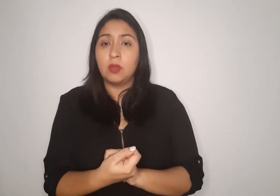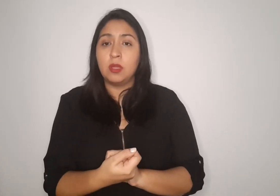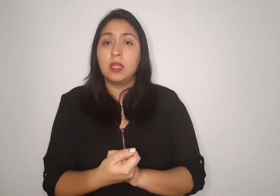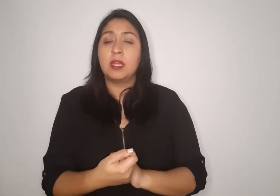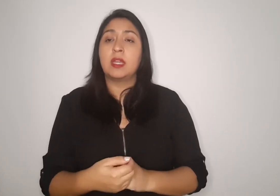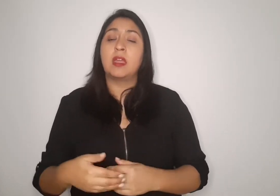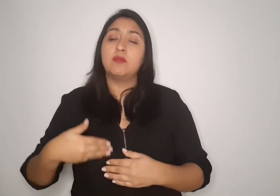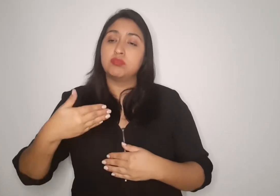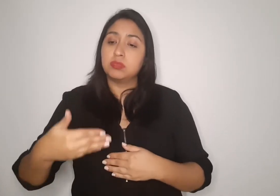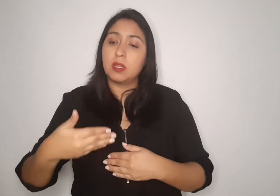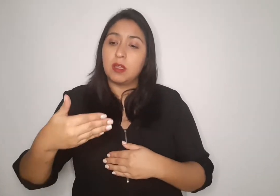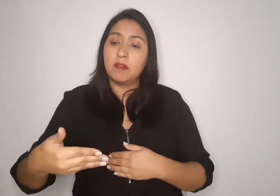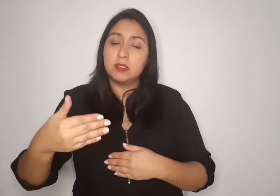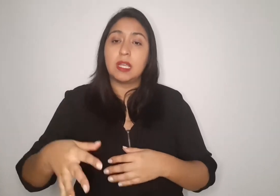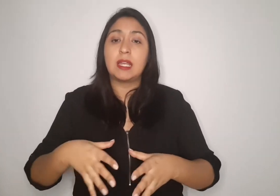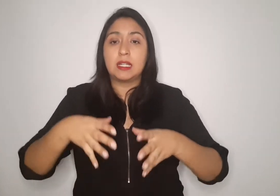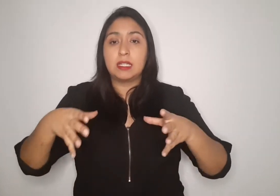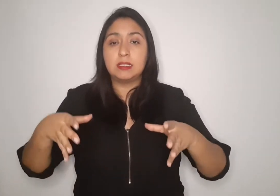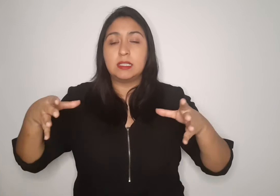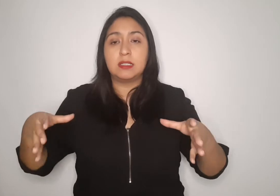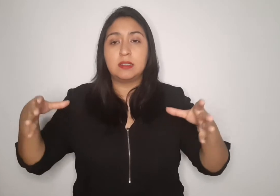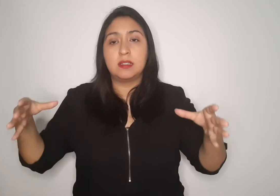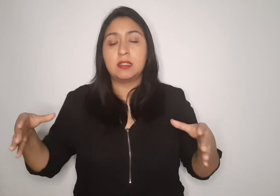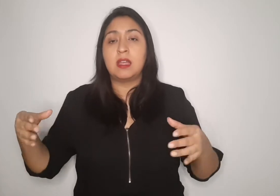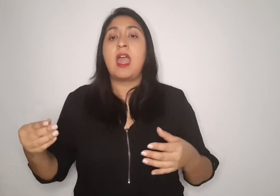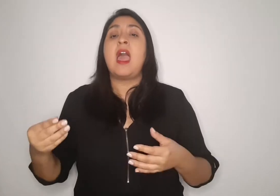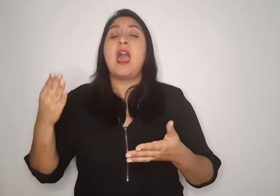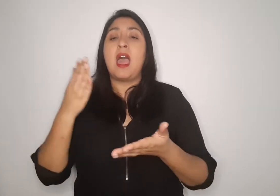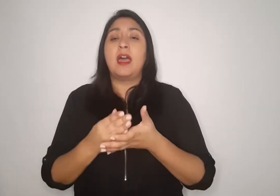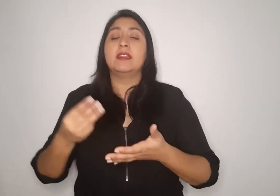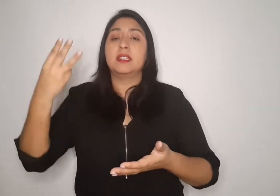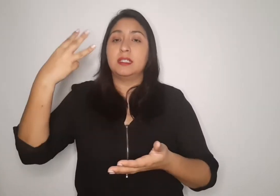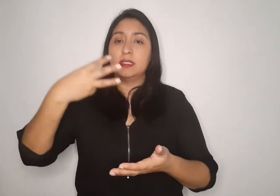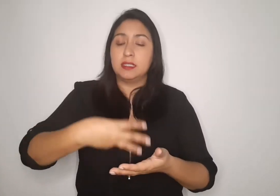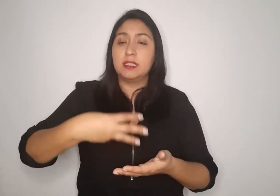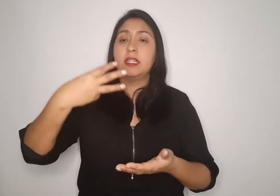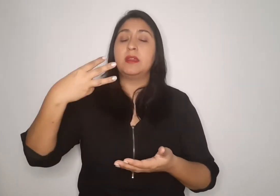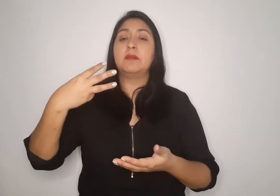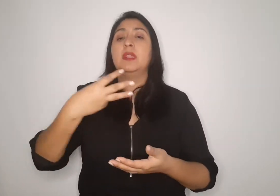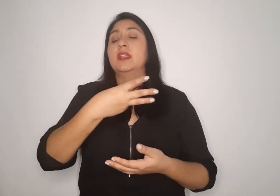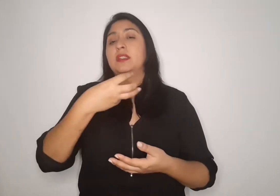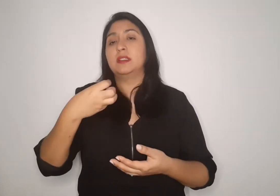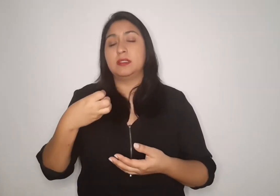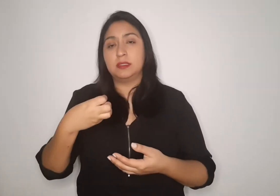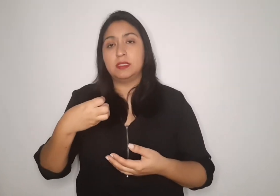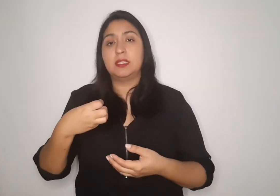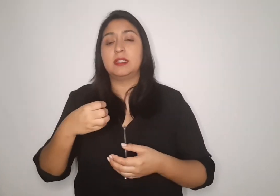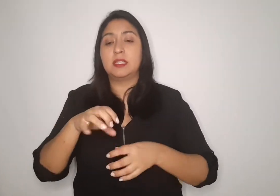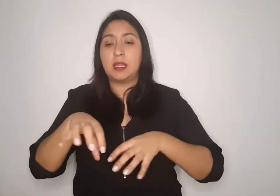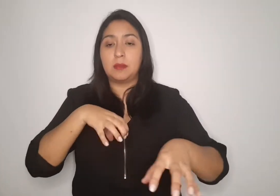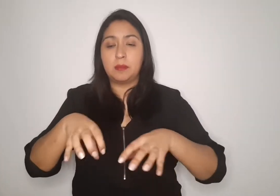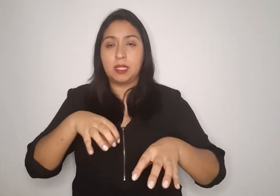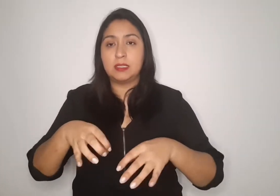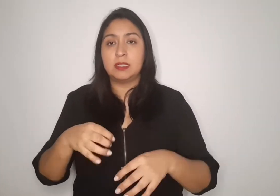años fue creciendo hasta superar las 3.300 piezas. El sueño del museo se convierte en realidad